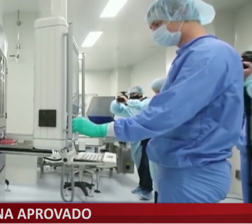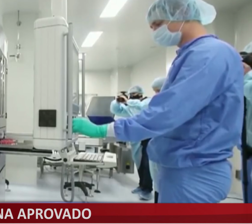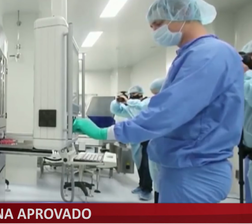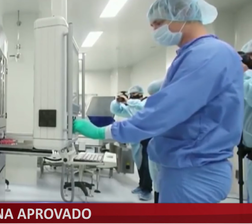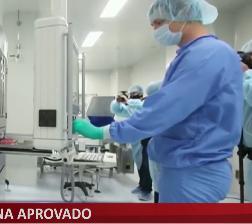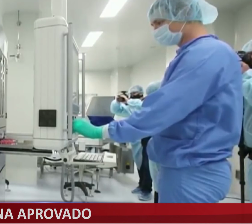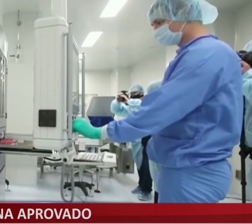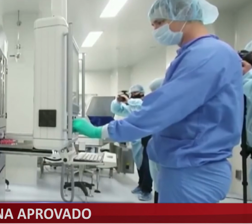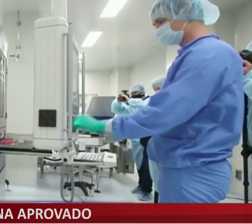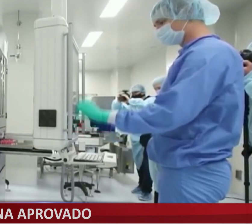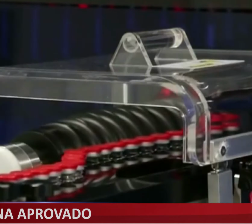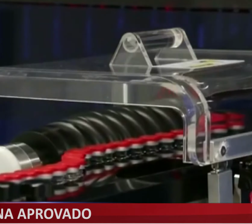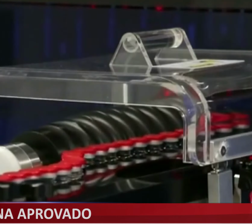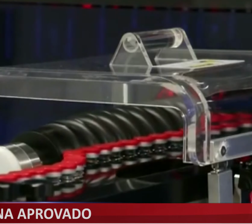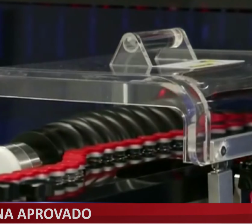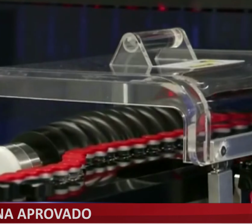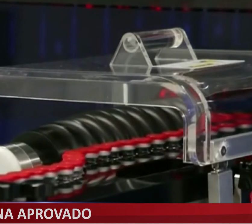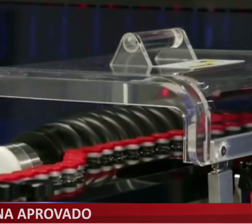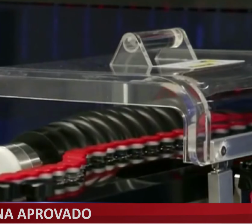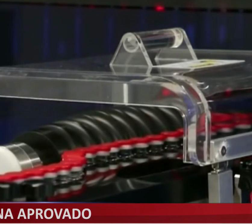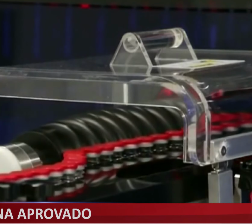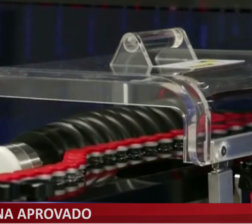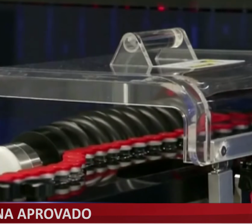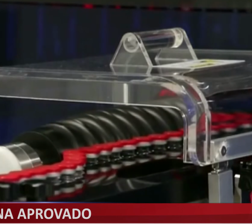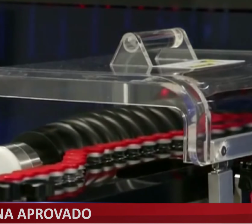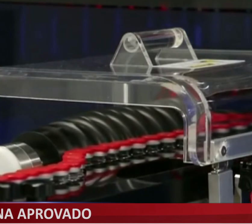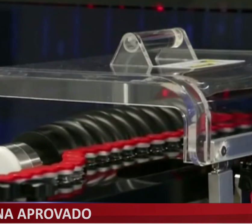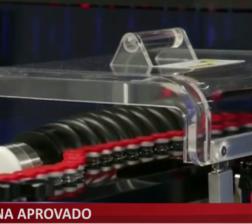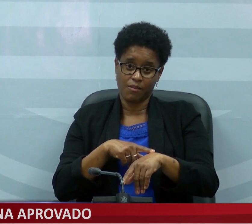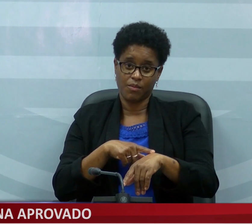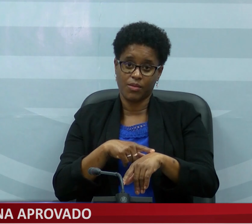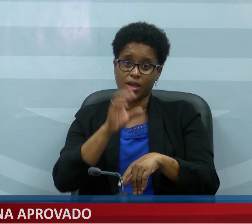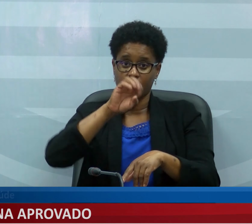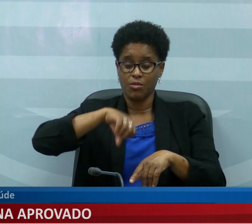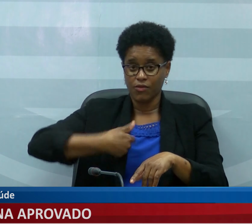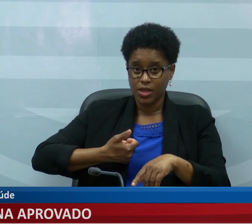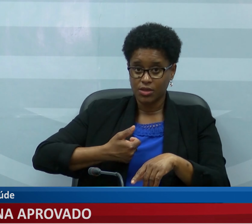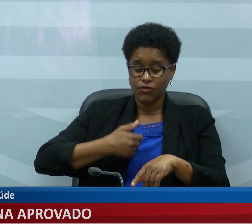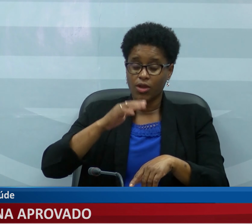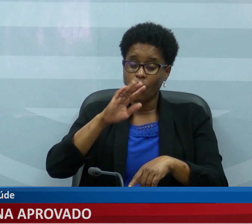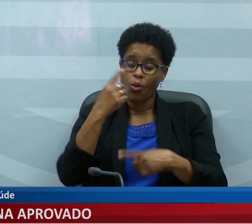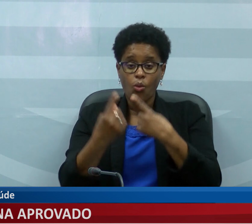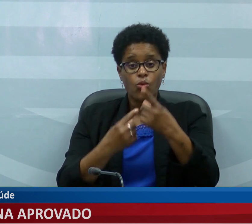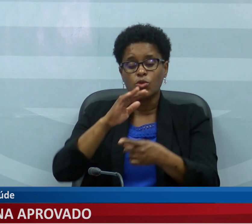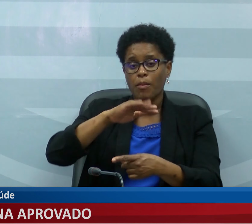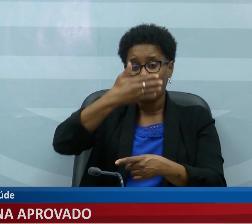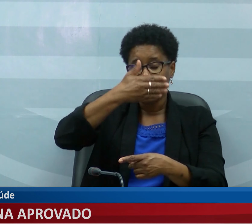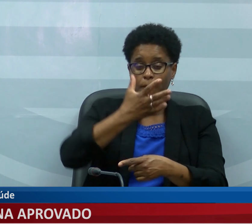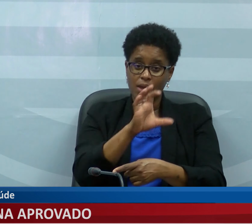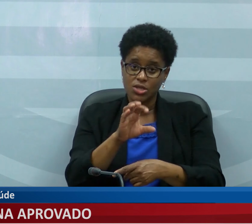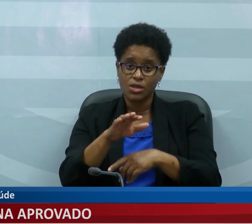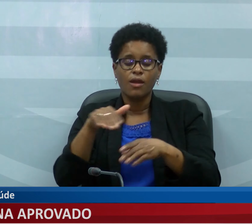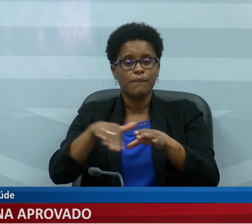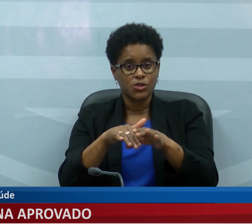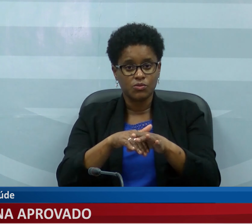seguido todas as etapas é tem vagamente a verde foi um dos primeiros países que fazendo parte de um